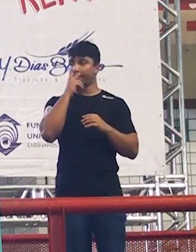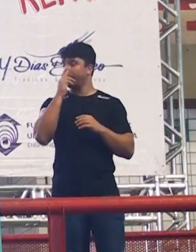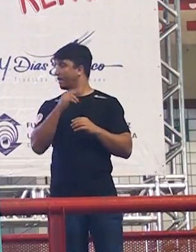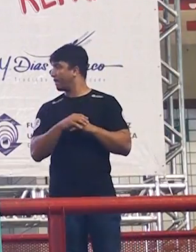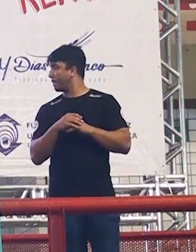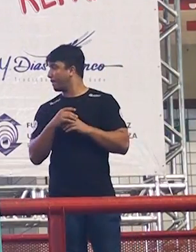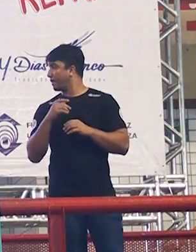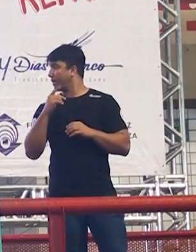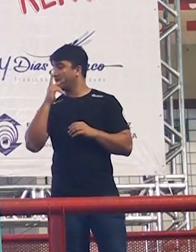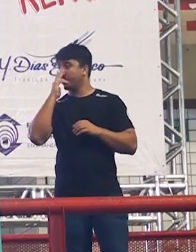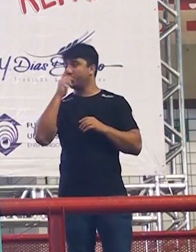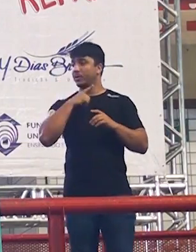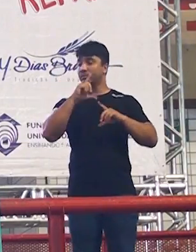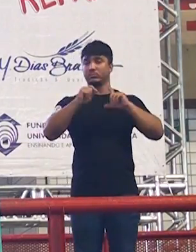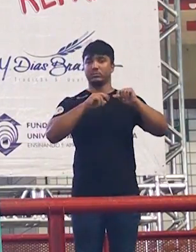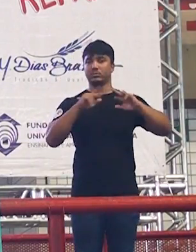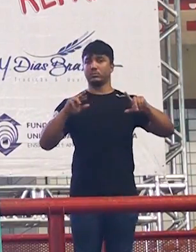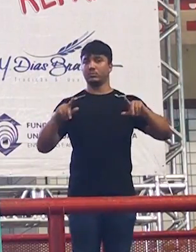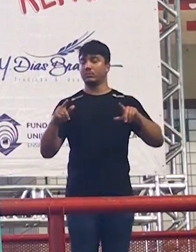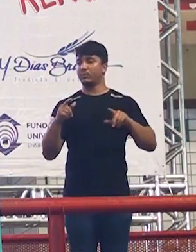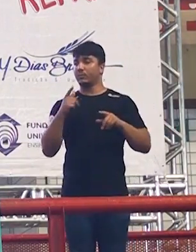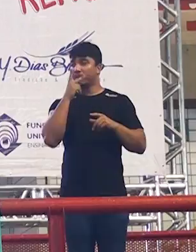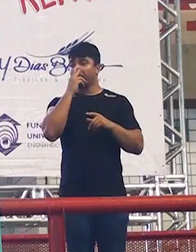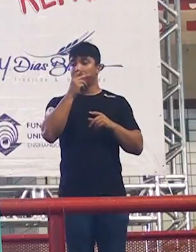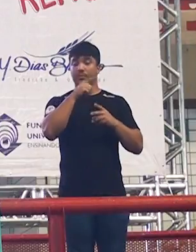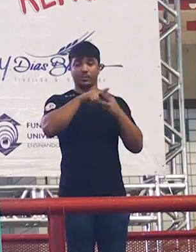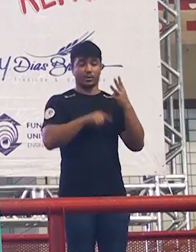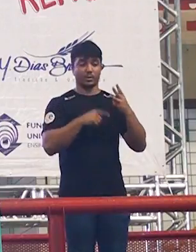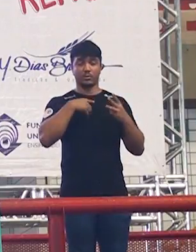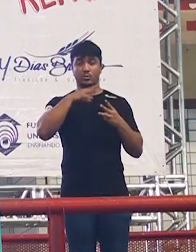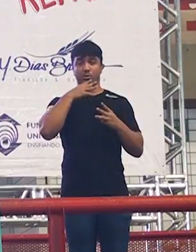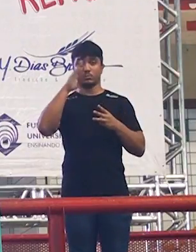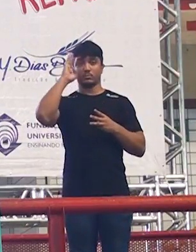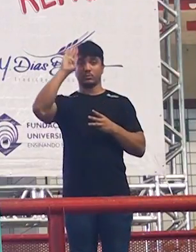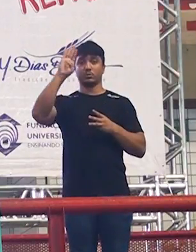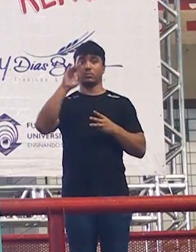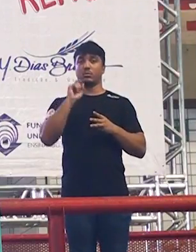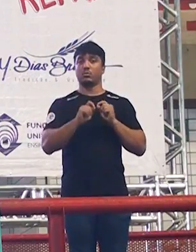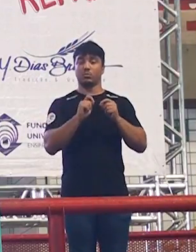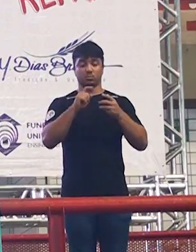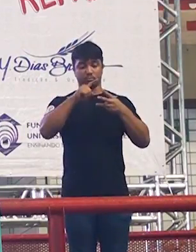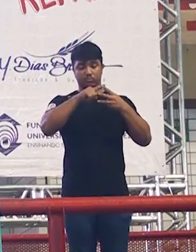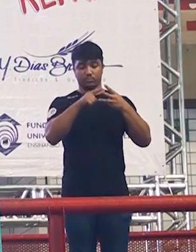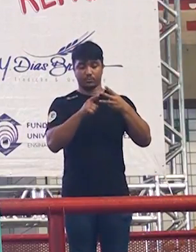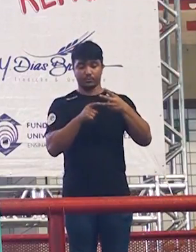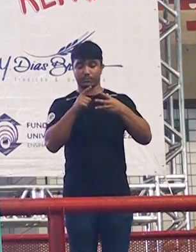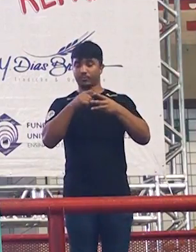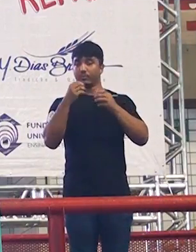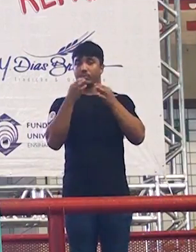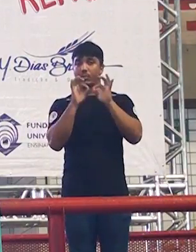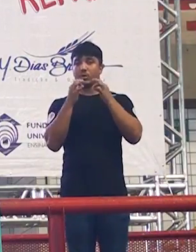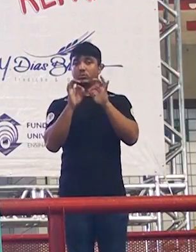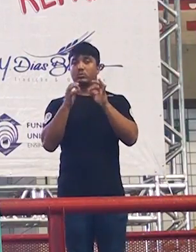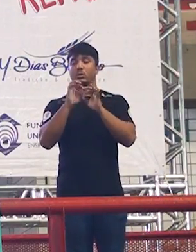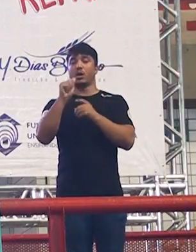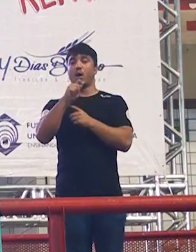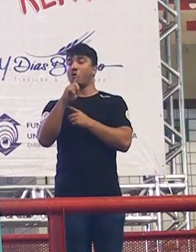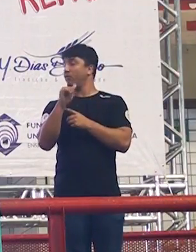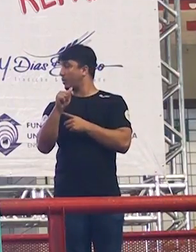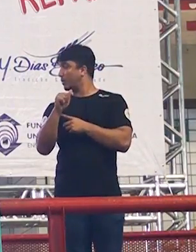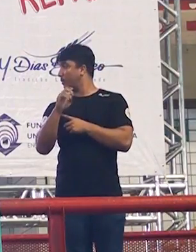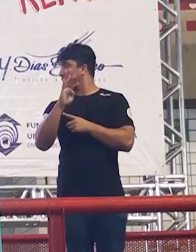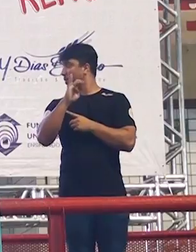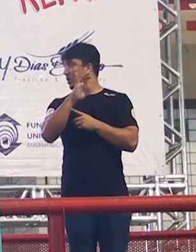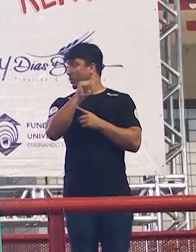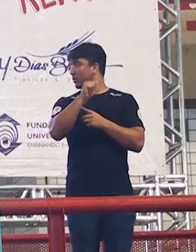de um átomo sai muita coisa, mas tem 3 coisas que são mais conhecidas: partícula alfa, partícula beta